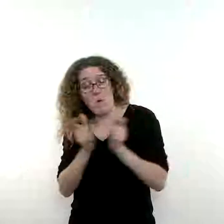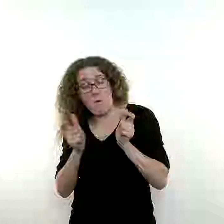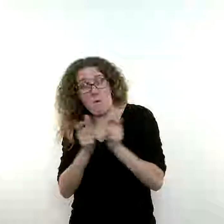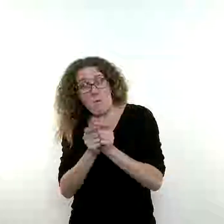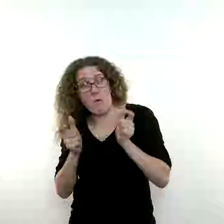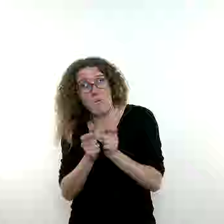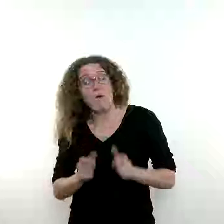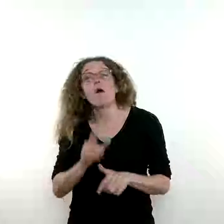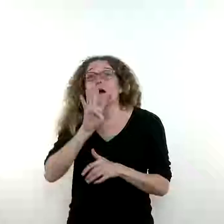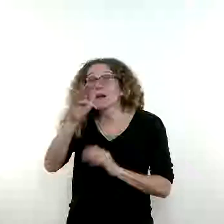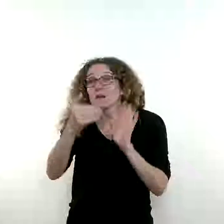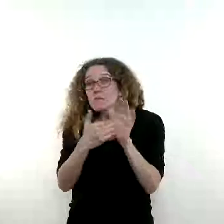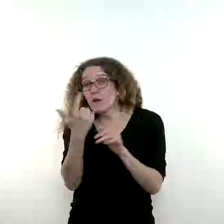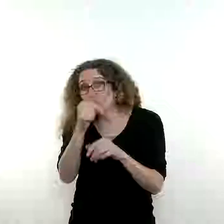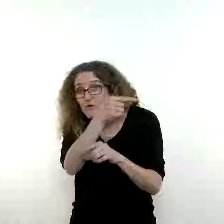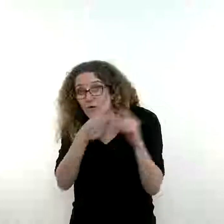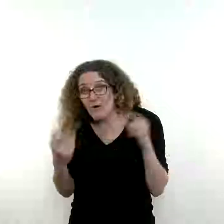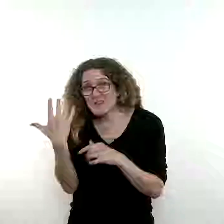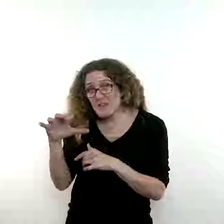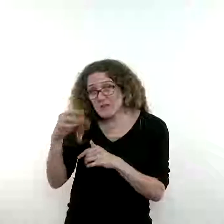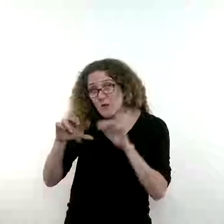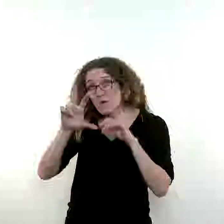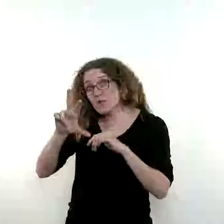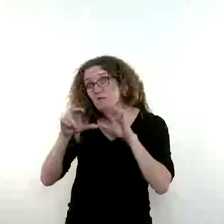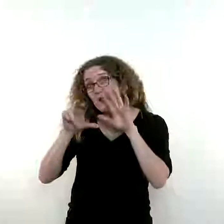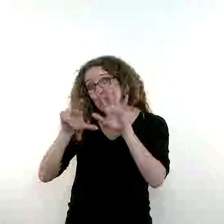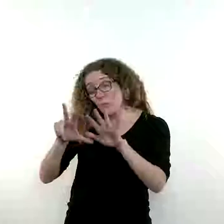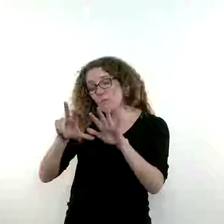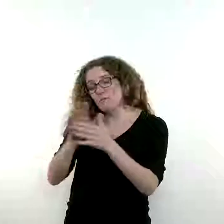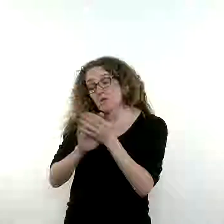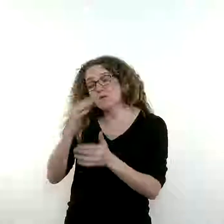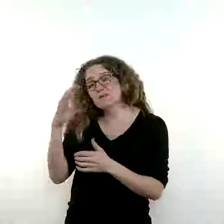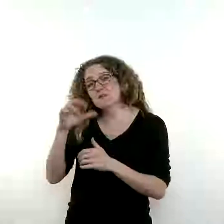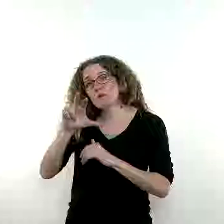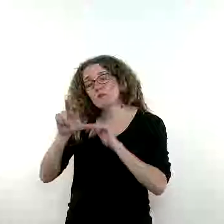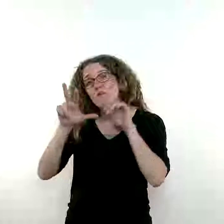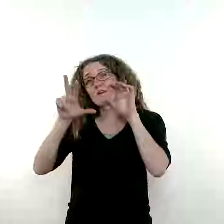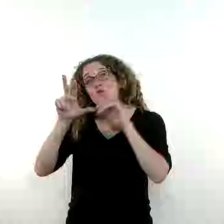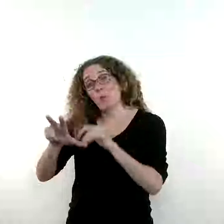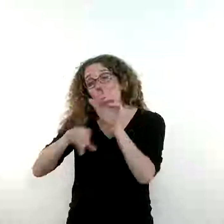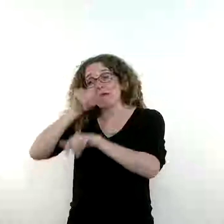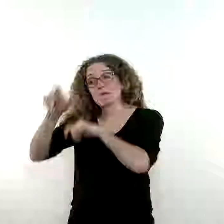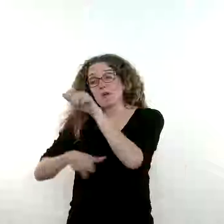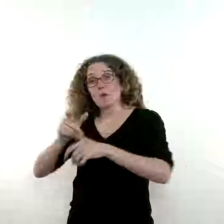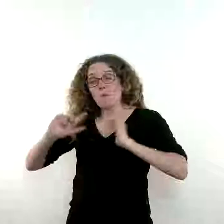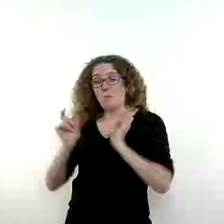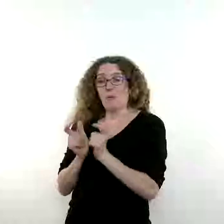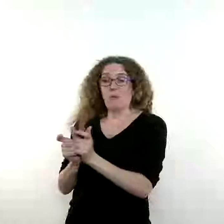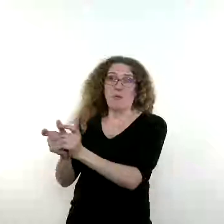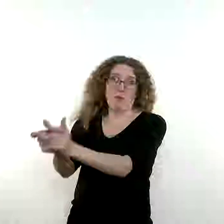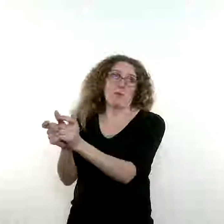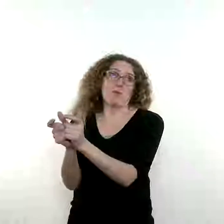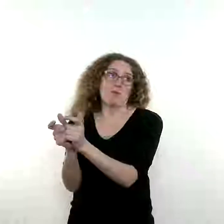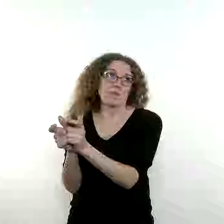interventions, 583 interpellations. Donc on n'a effectivement pas interpellé 583 personnes au niveau